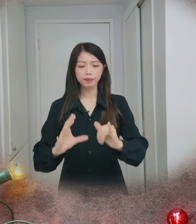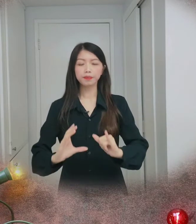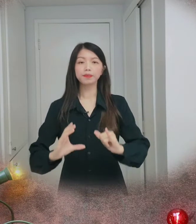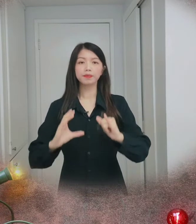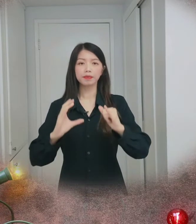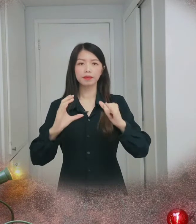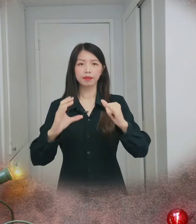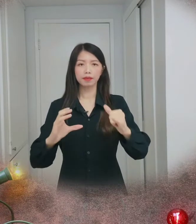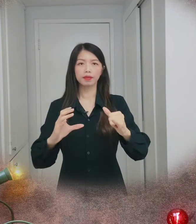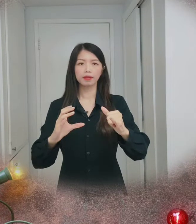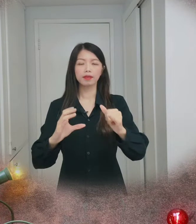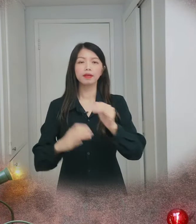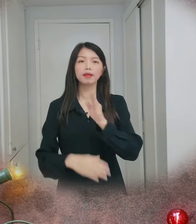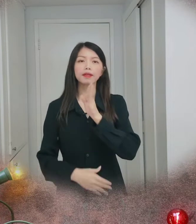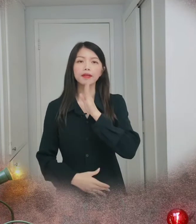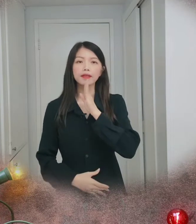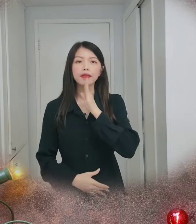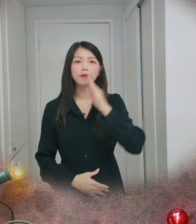세상에